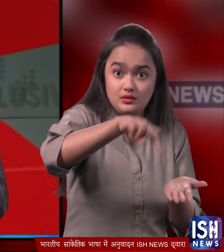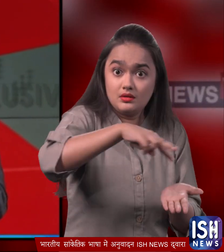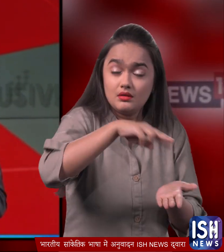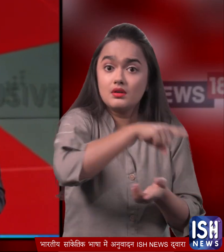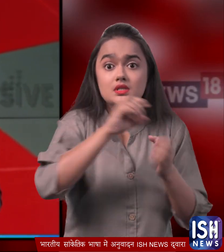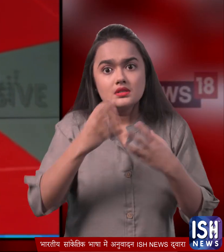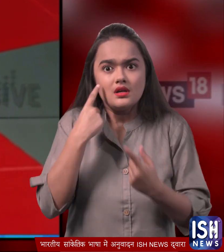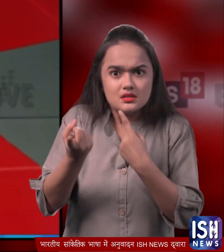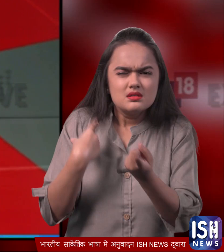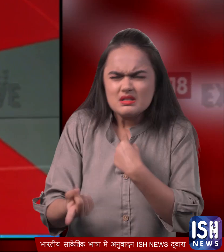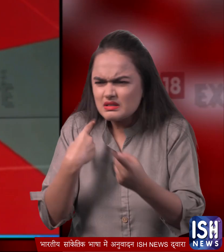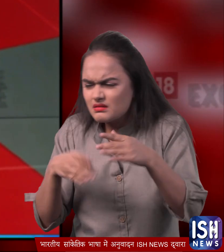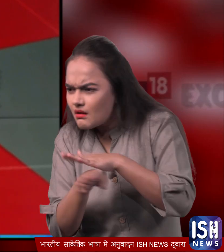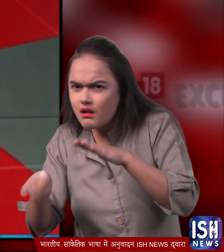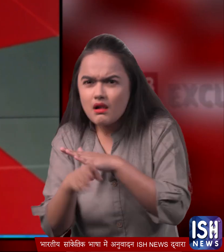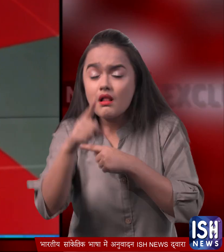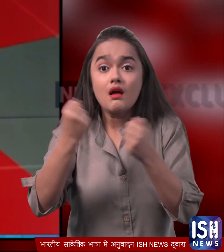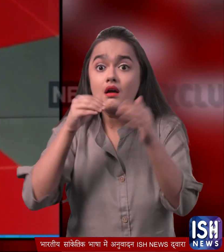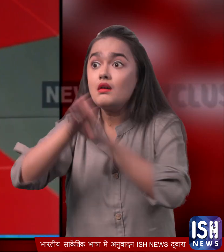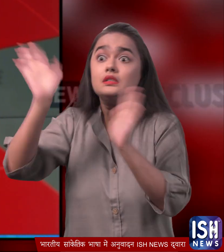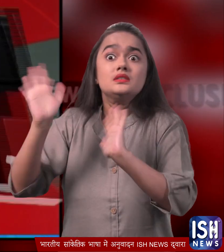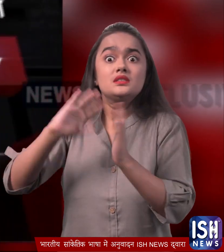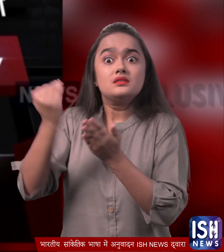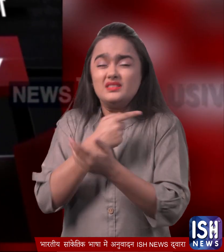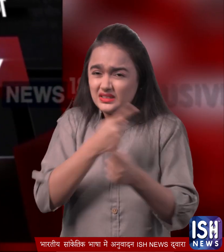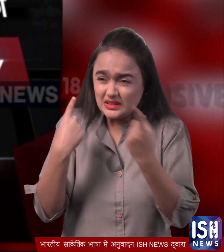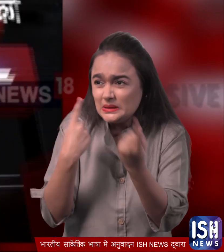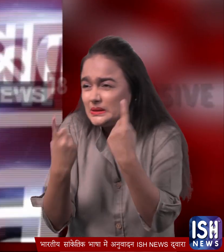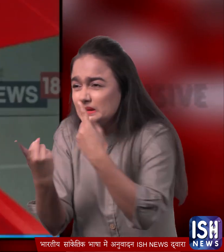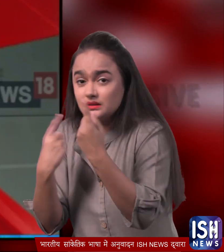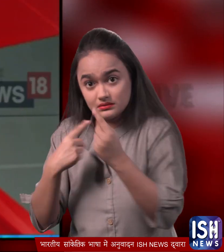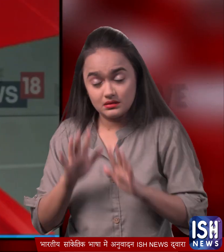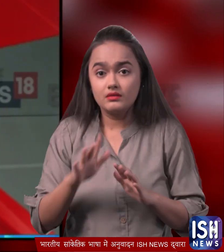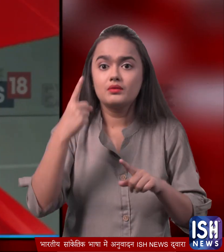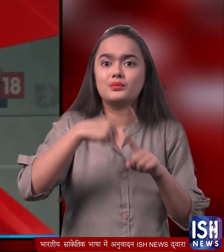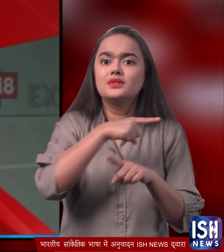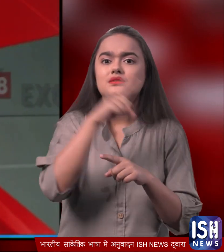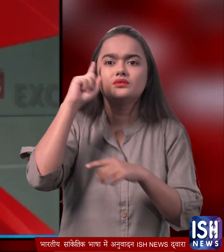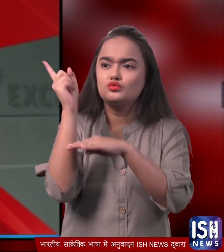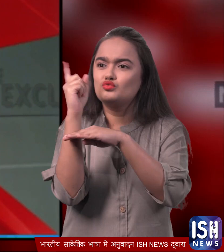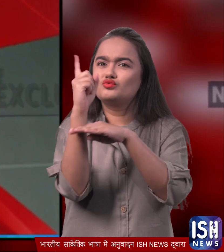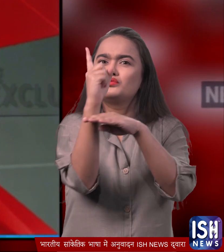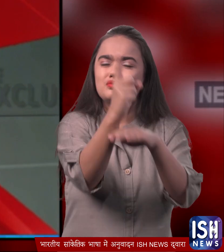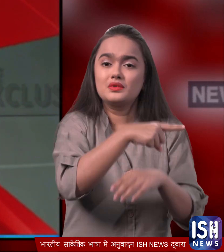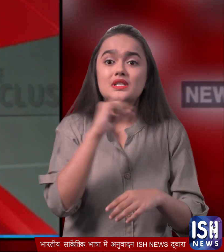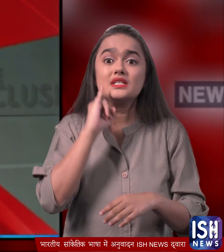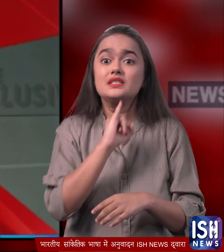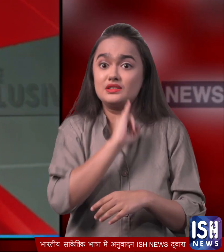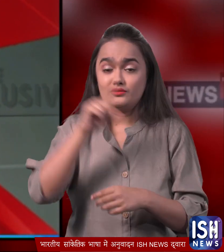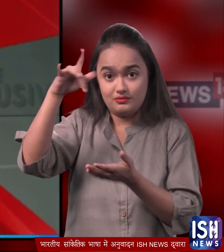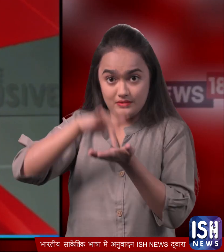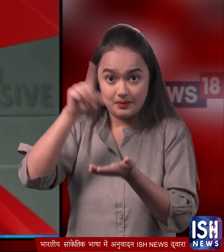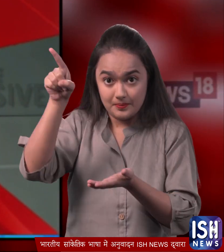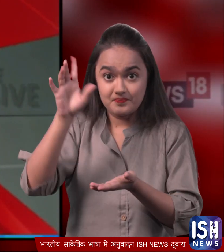से तलाशी अभियान चलाया ताकि उन्हें भागने का कोई रास्ता न मिल सके। लड़ाकू ड्रोन बनाने में महारत रखने वाला इजराइल